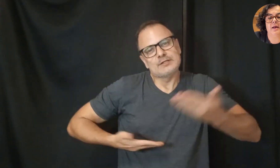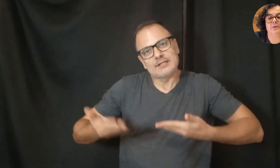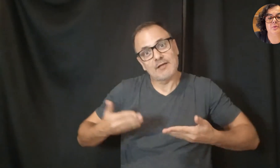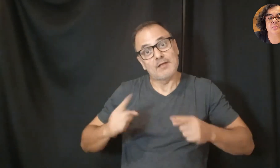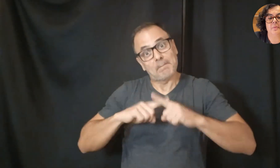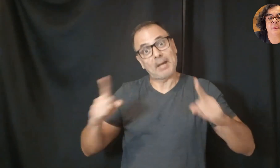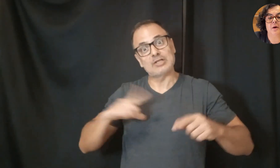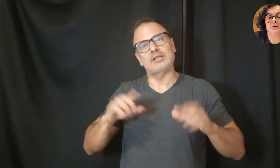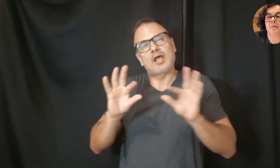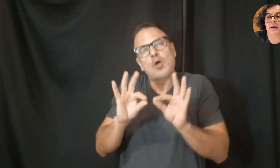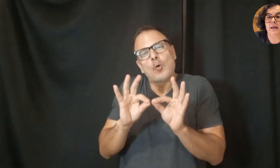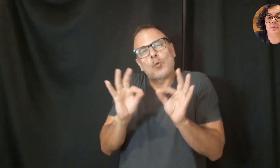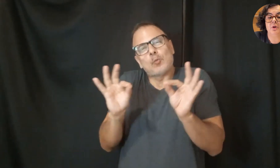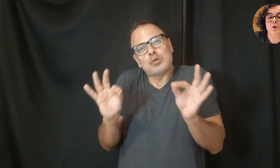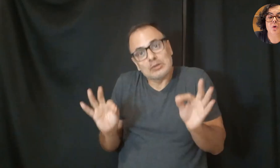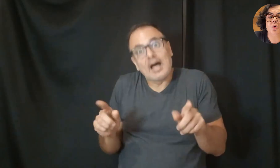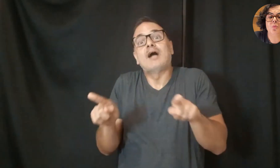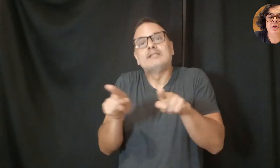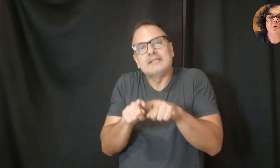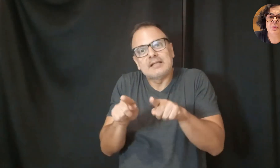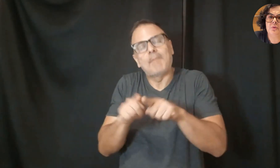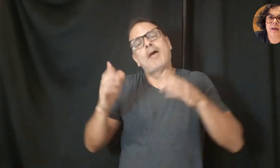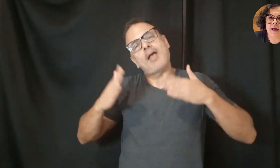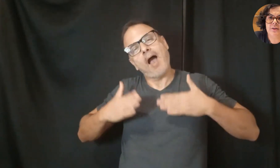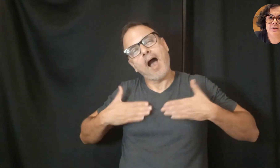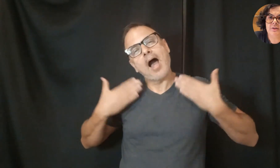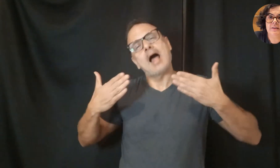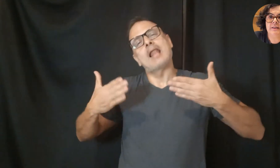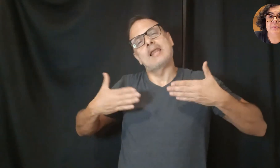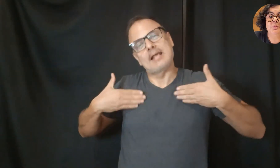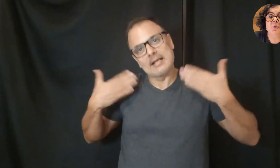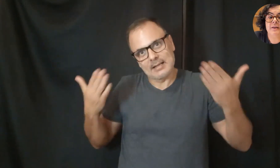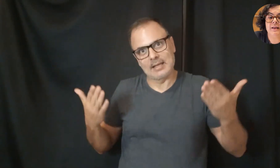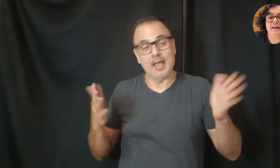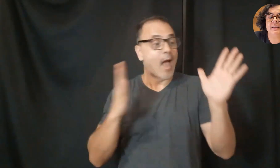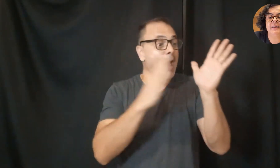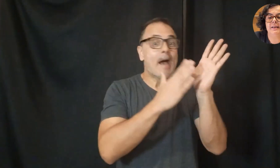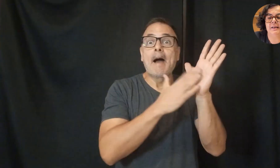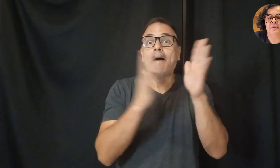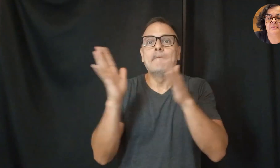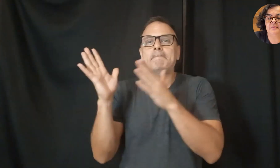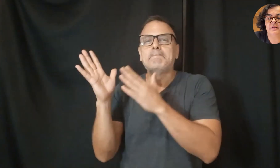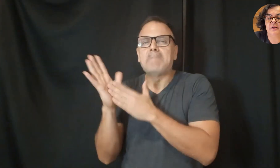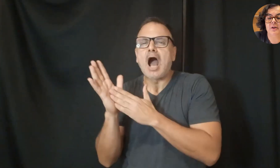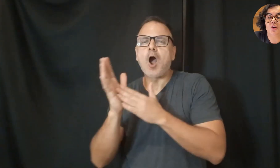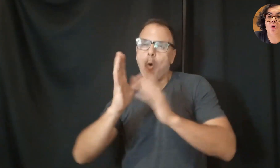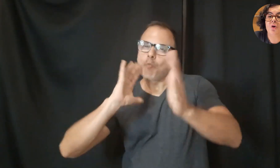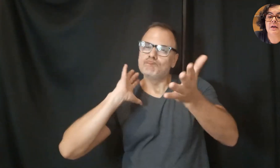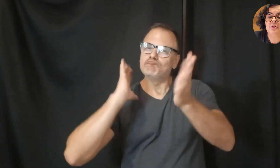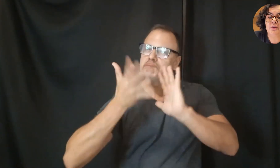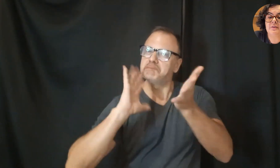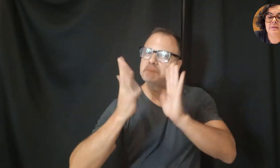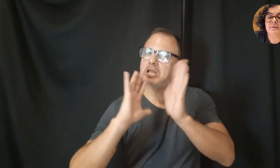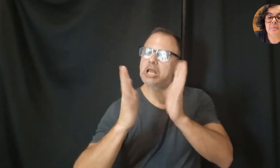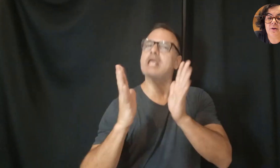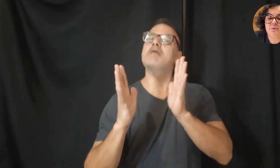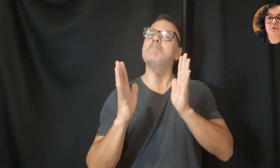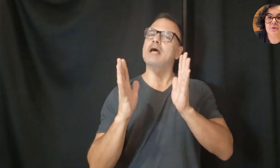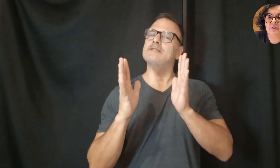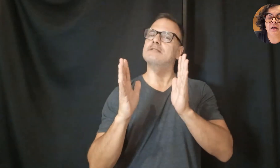chamado ao trabalho com muita humildade e muita alegria, colocando nossas mãos,